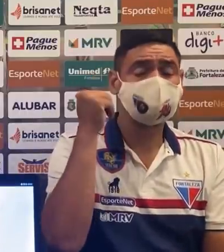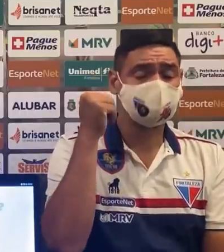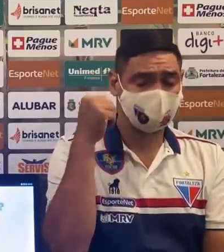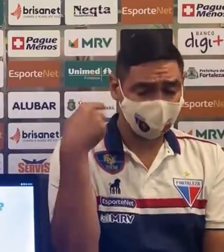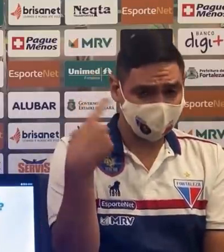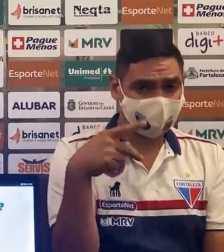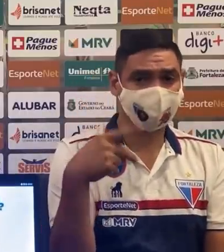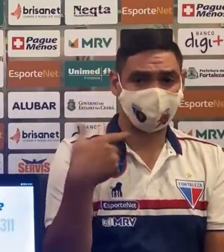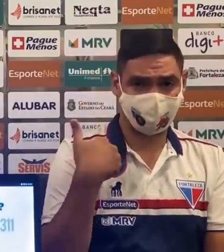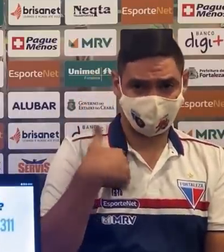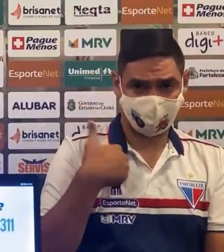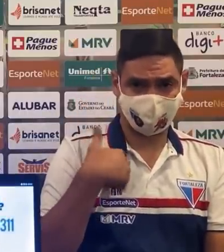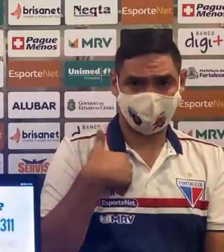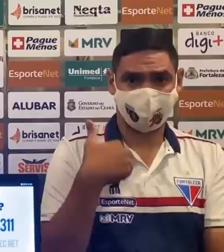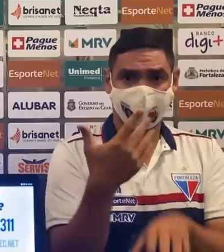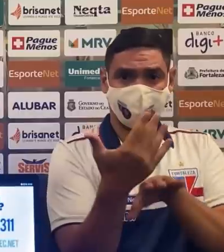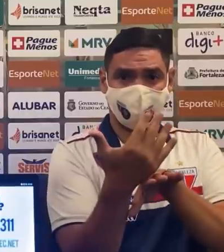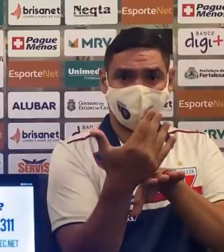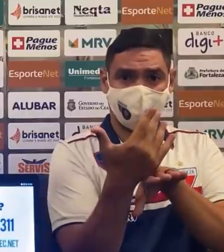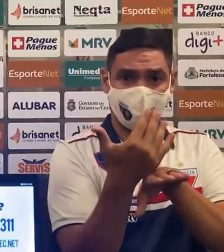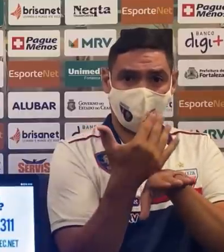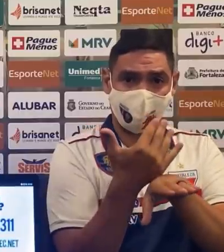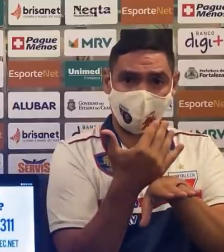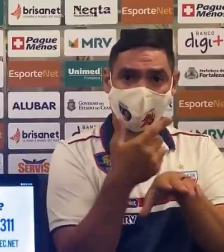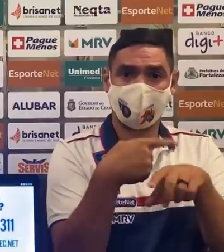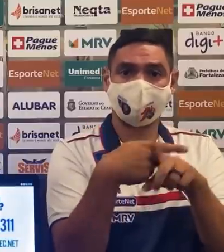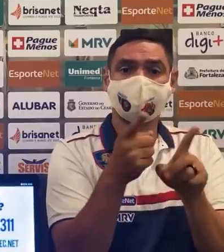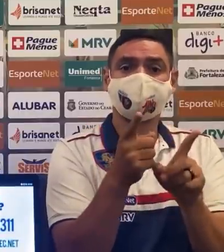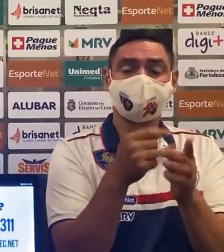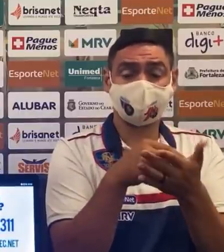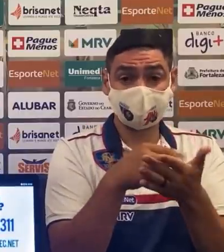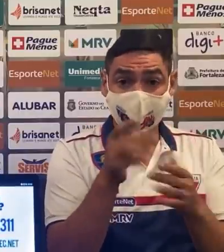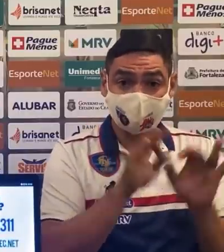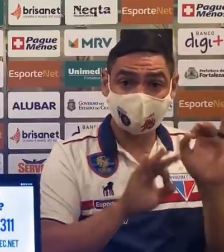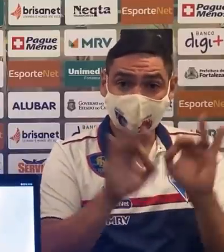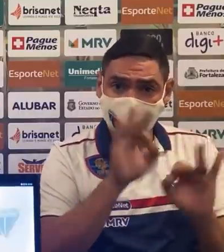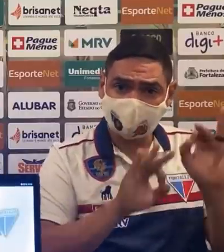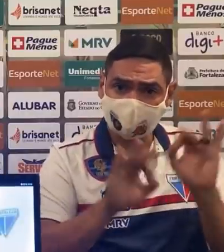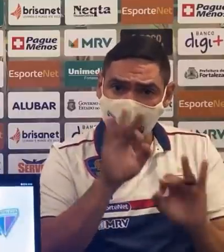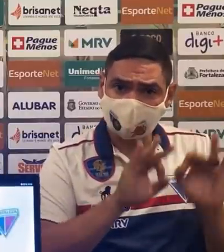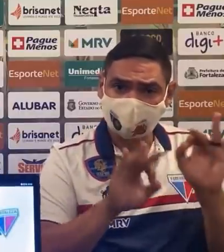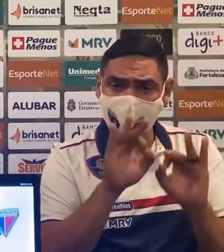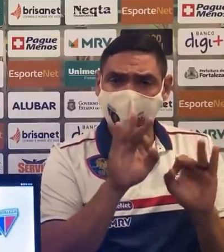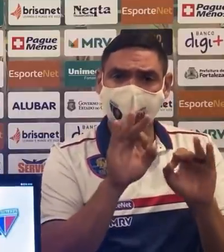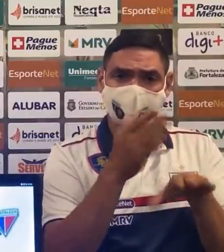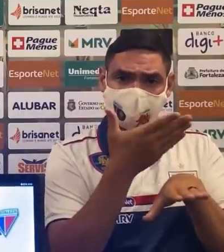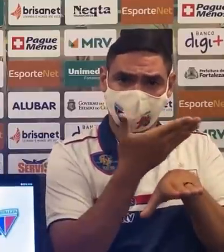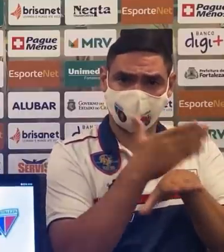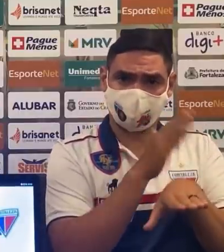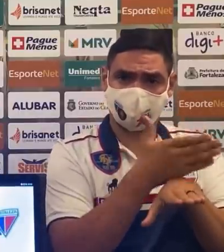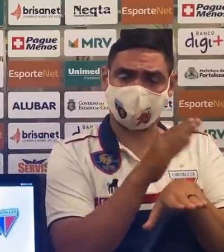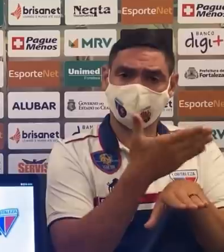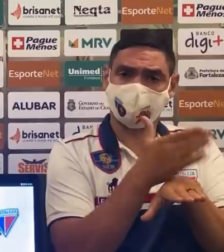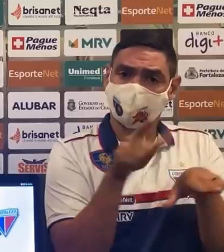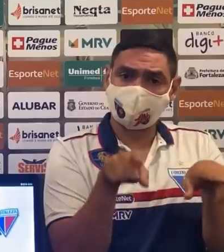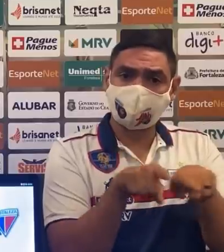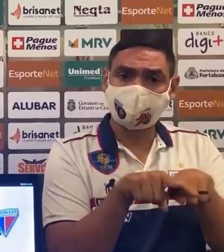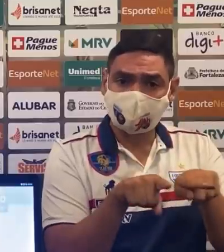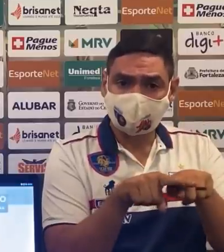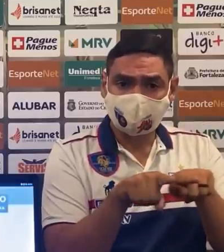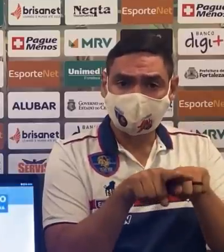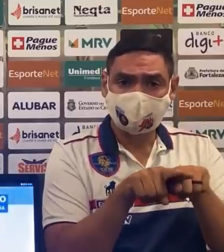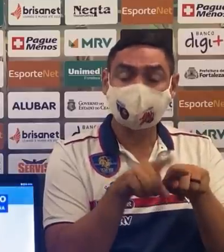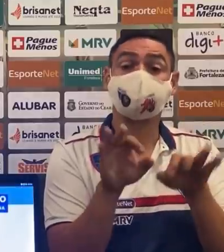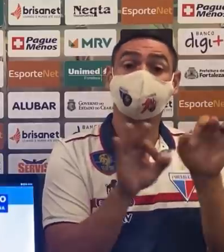contra-ataque, mas... a gente estava postado e treinado para que no momento de